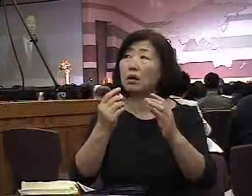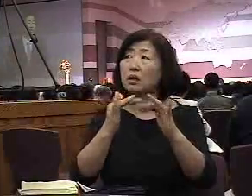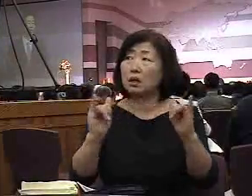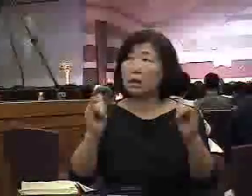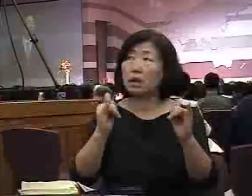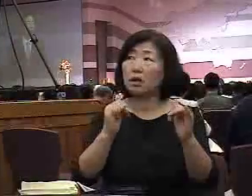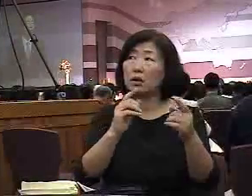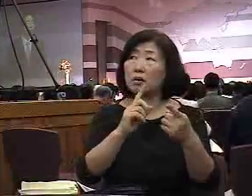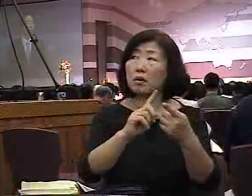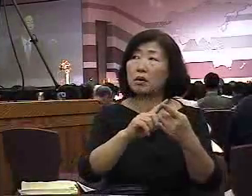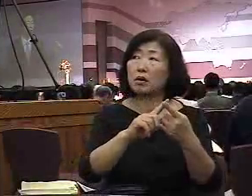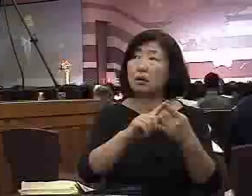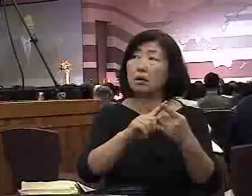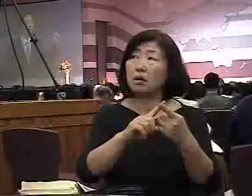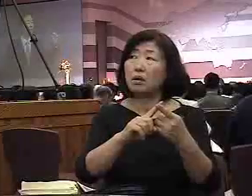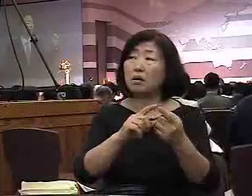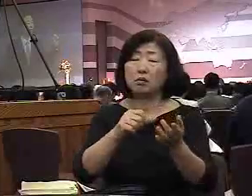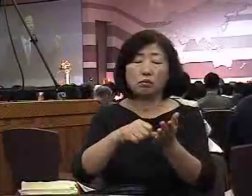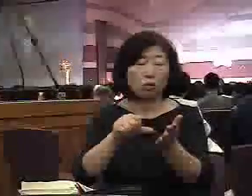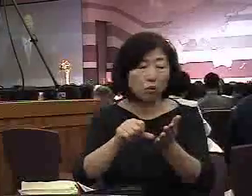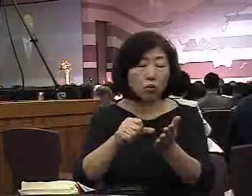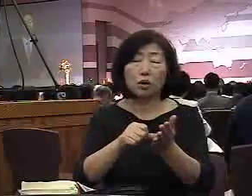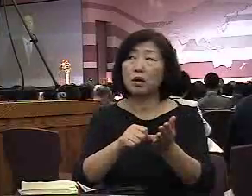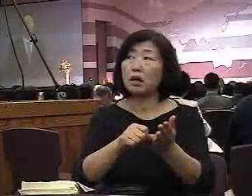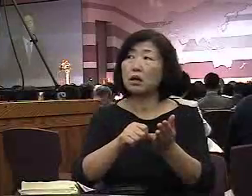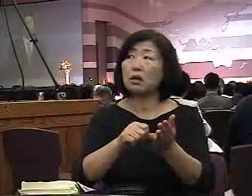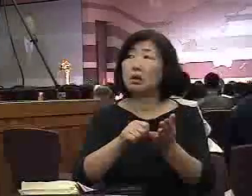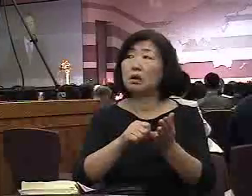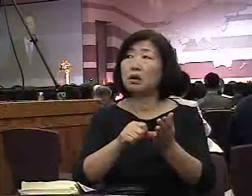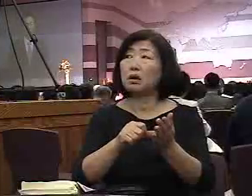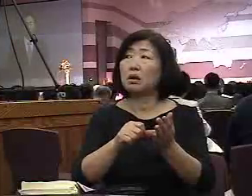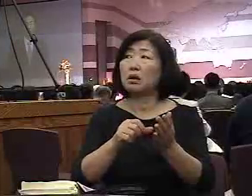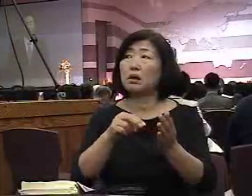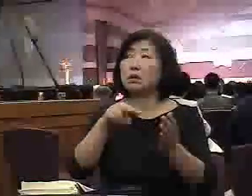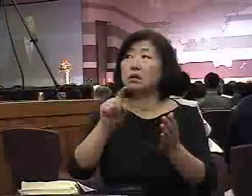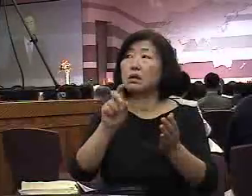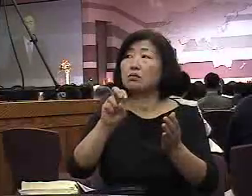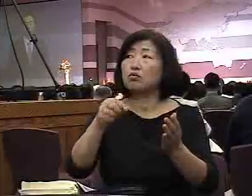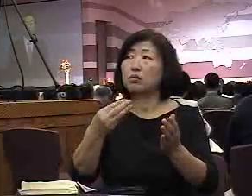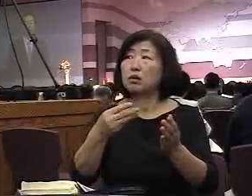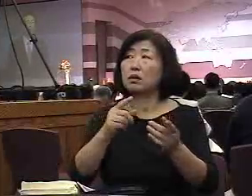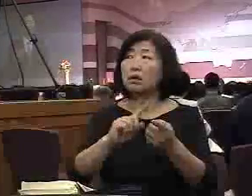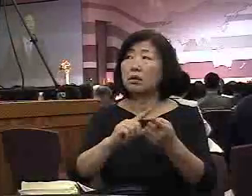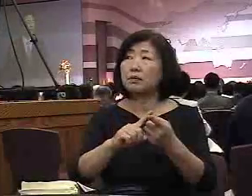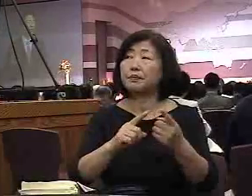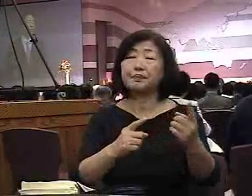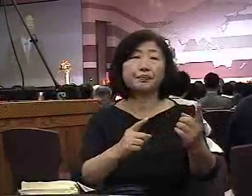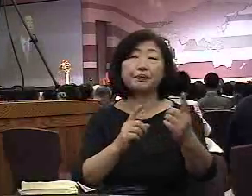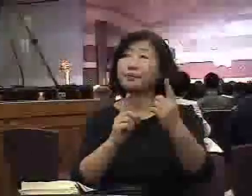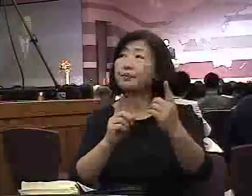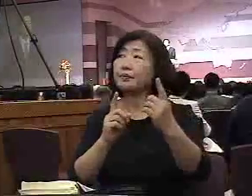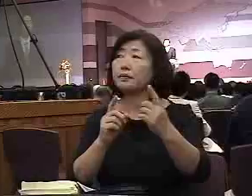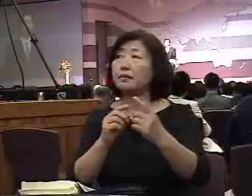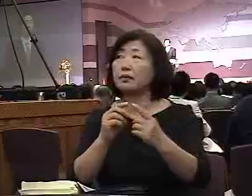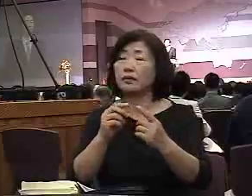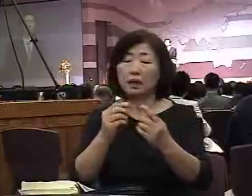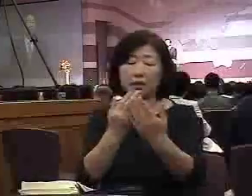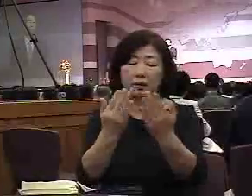가르치는 대명사이기도 하고 물건이나 어떤 사물을 가르치는 대상이기도 합니다. 저는 그 장면을 이렇게